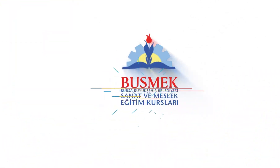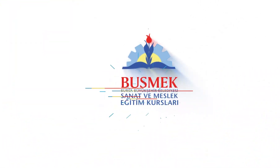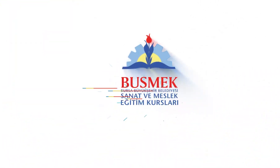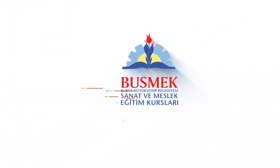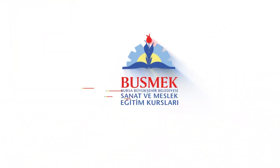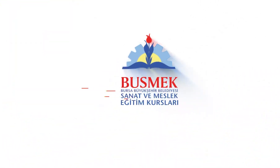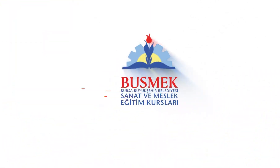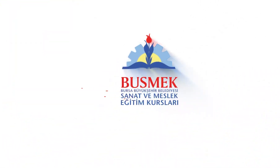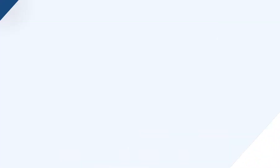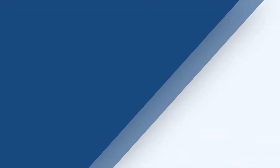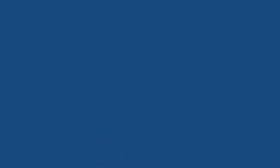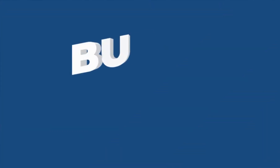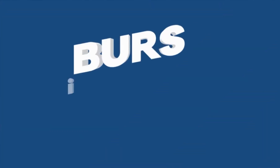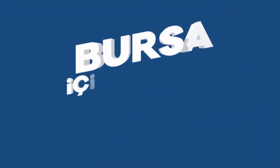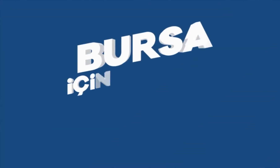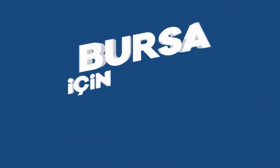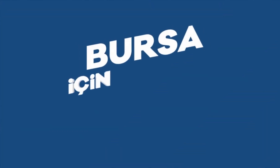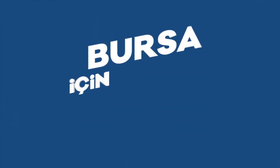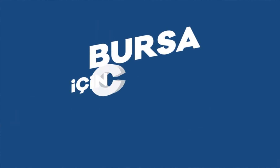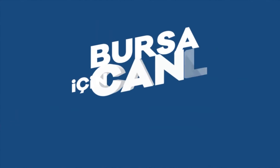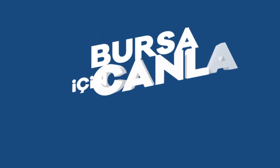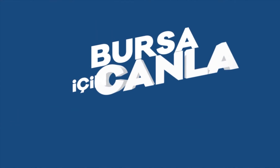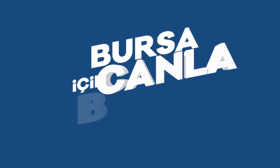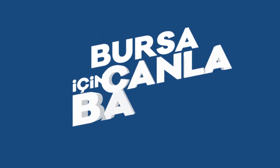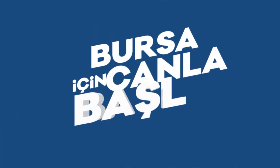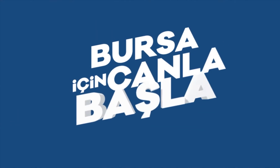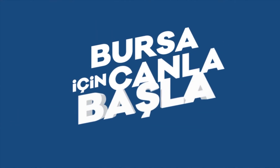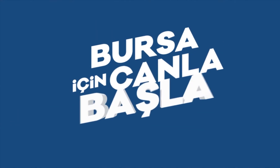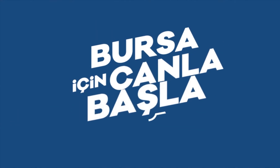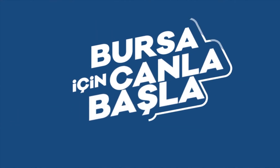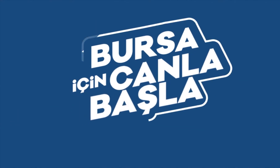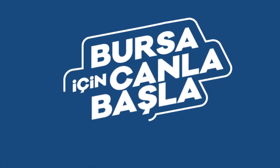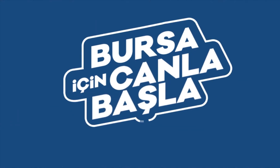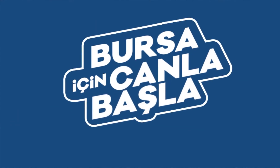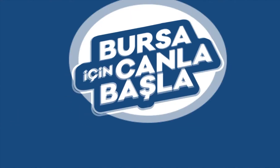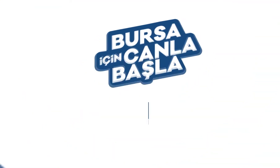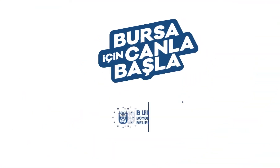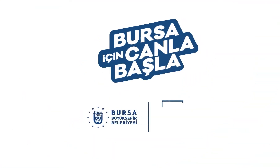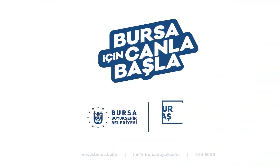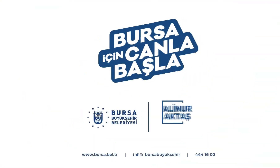Bursa için canla başla.